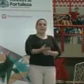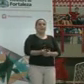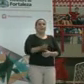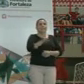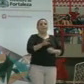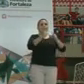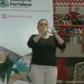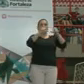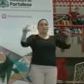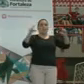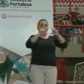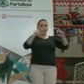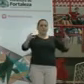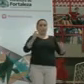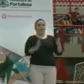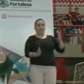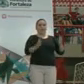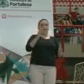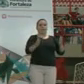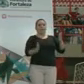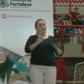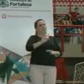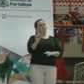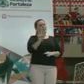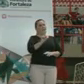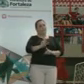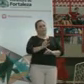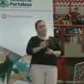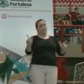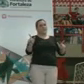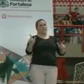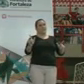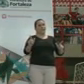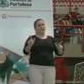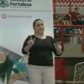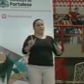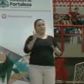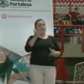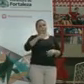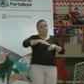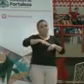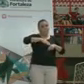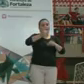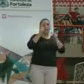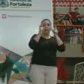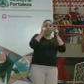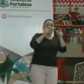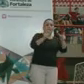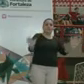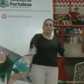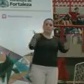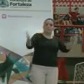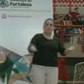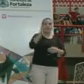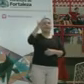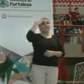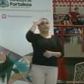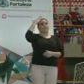fórmula, robozinhos. Não, eu acho que é muito mais interessante estimular vocês